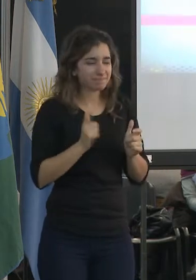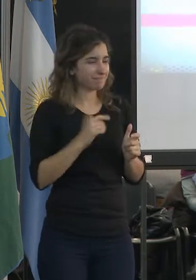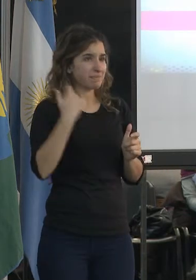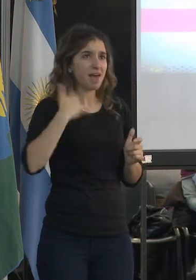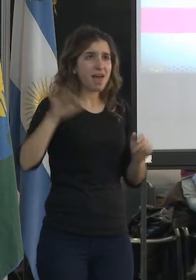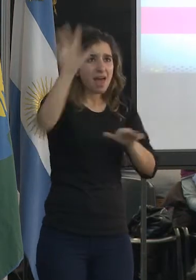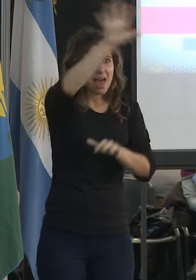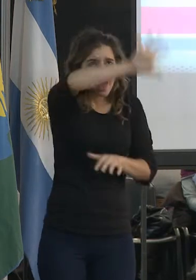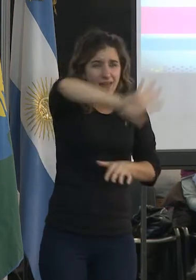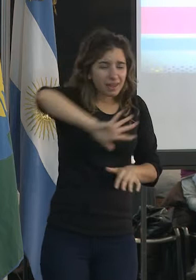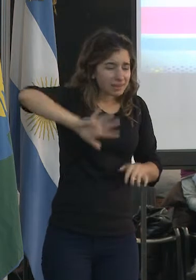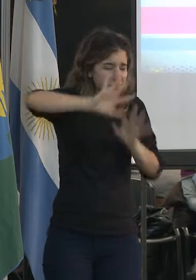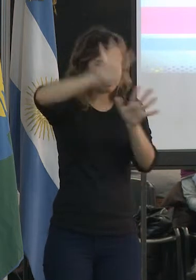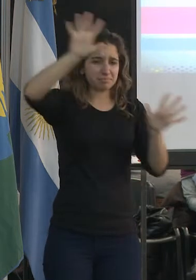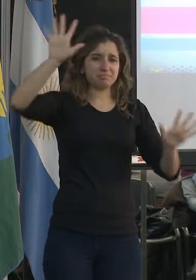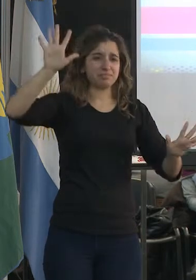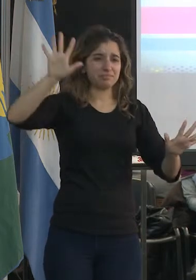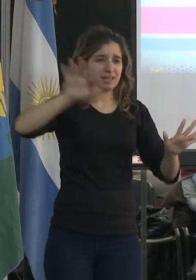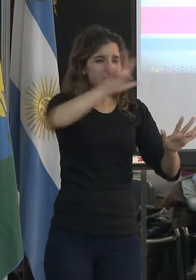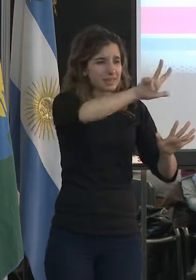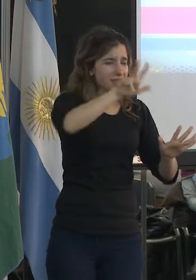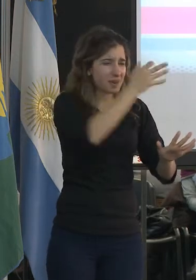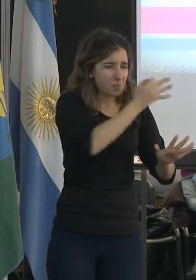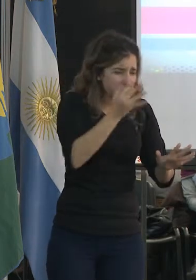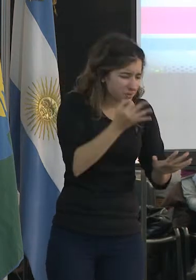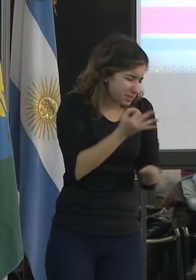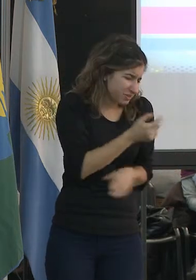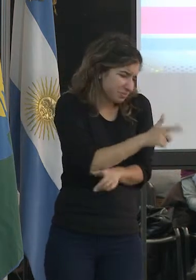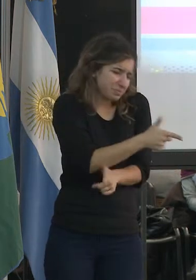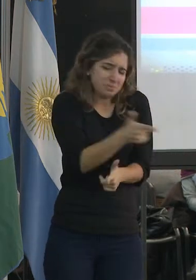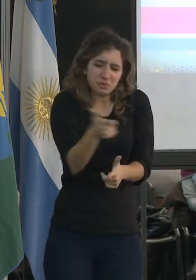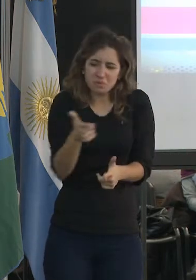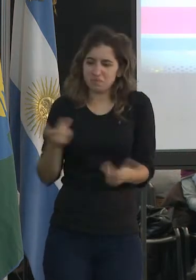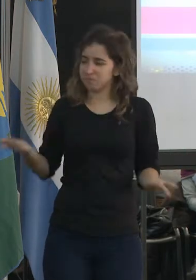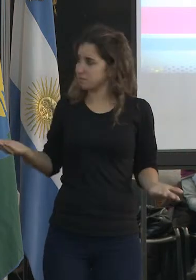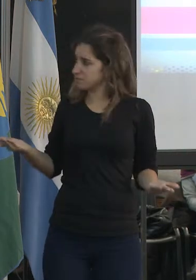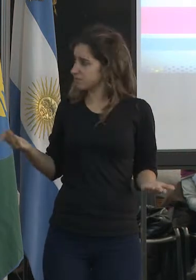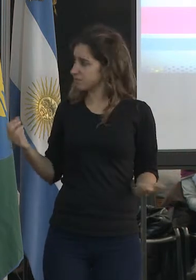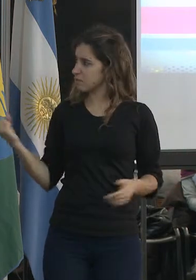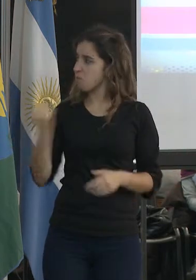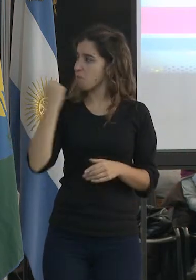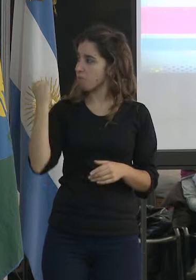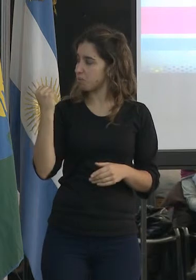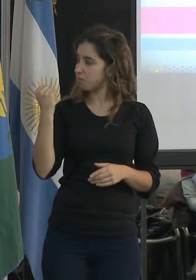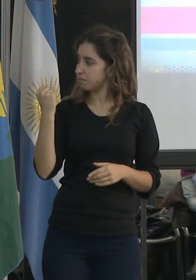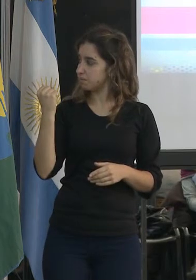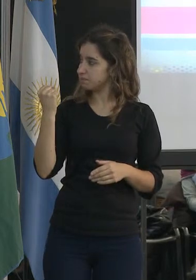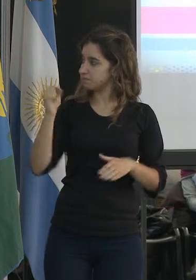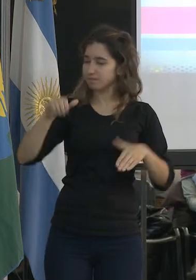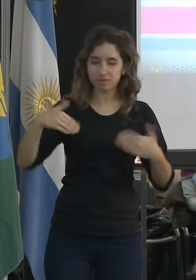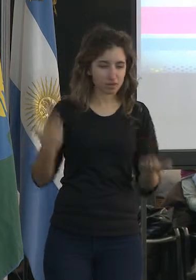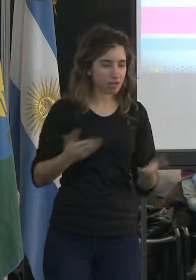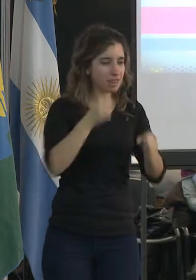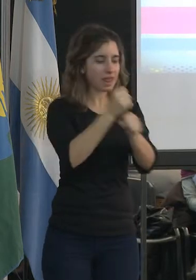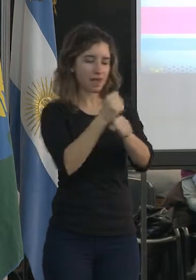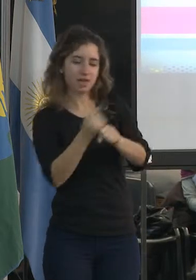interior vamos a tener que trabajar y mucho para cubrir el 33% que está faltando. Esto es un dato de la realidad y en eso tenemos que hacer mucha